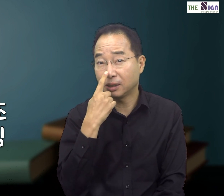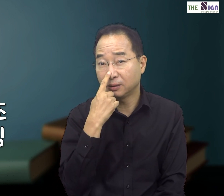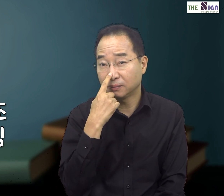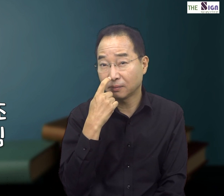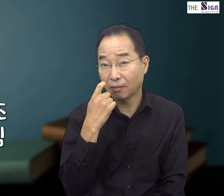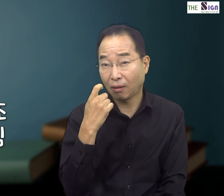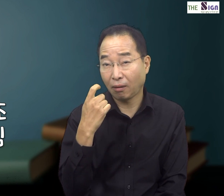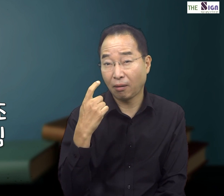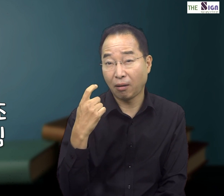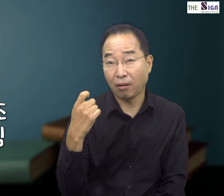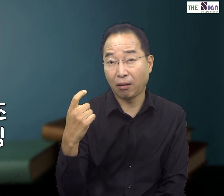때는